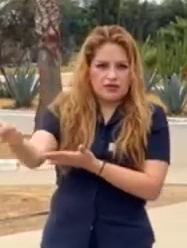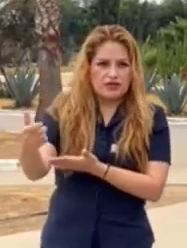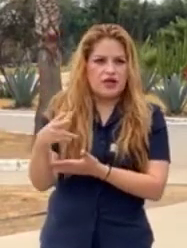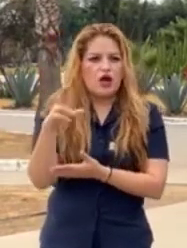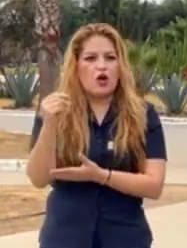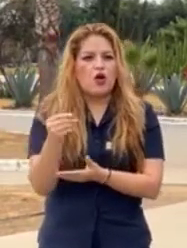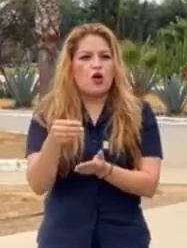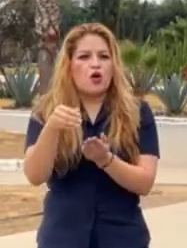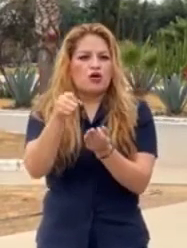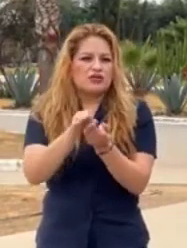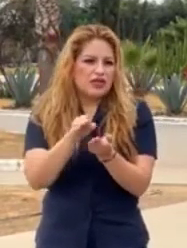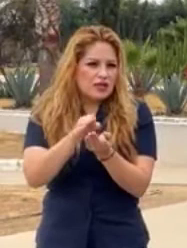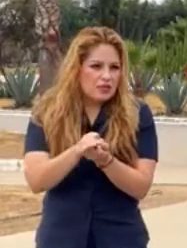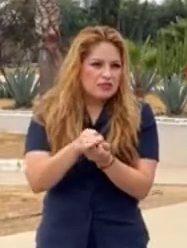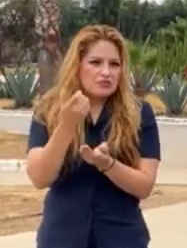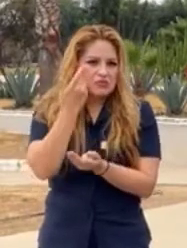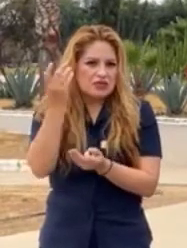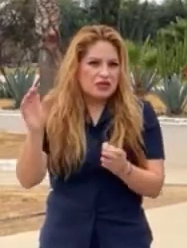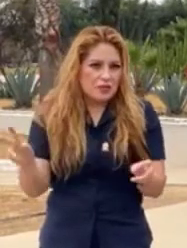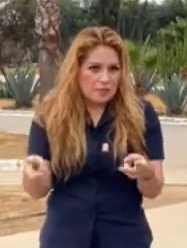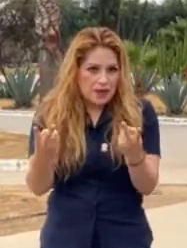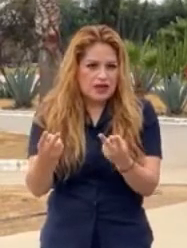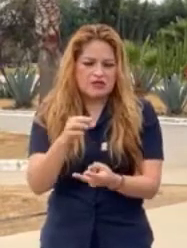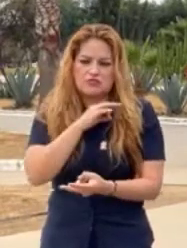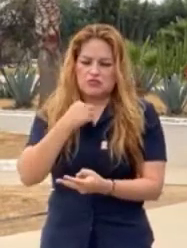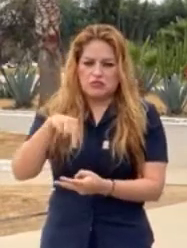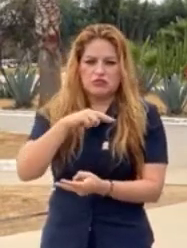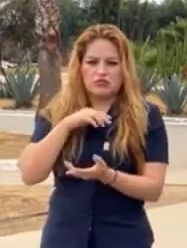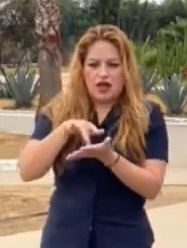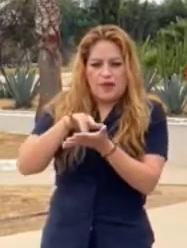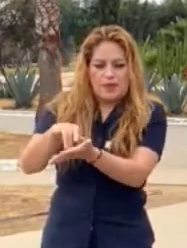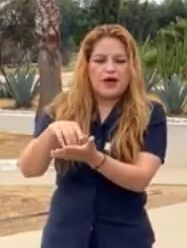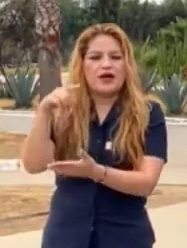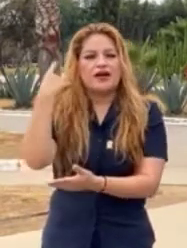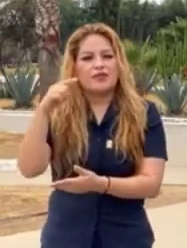están trabajando y están generando para mantener a su familia.